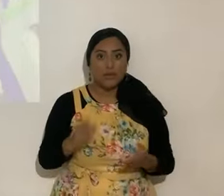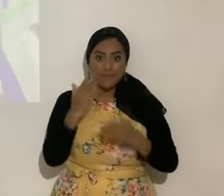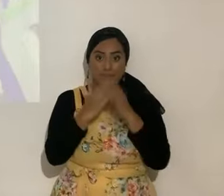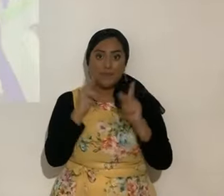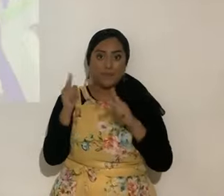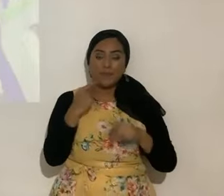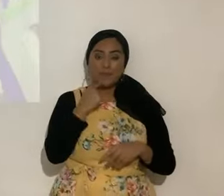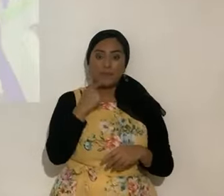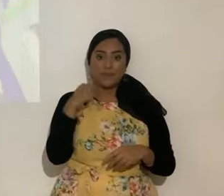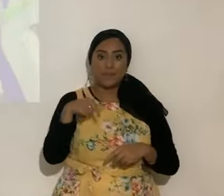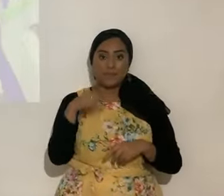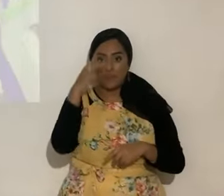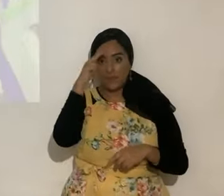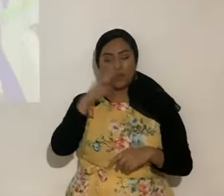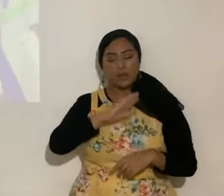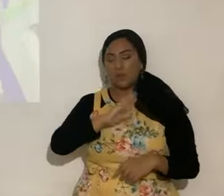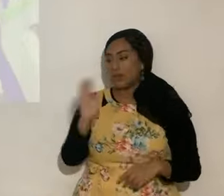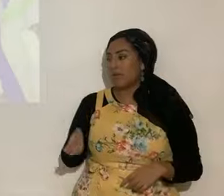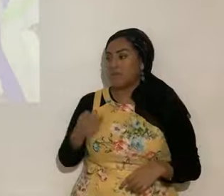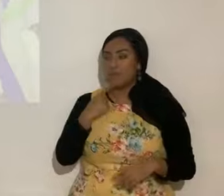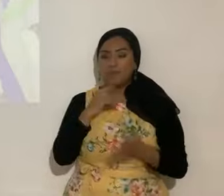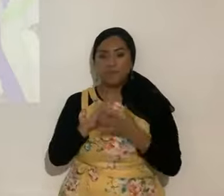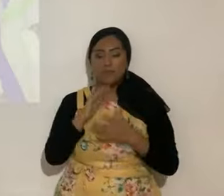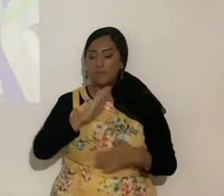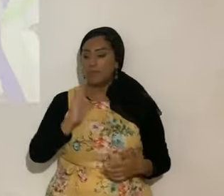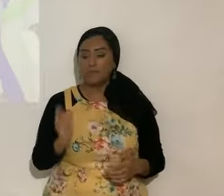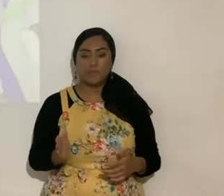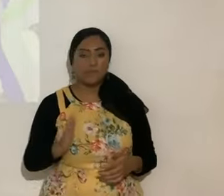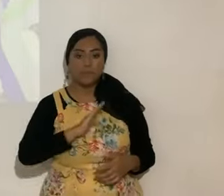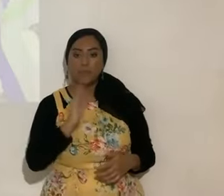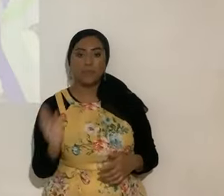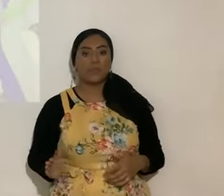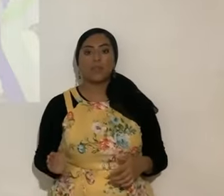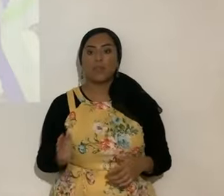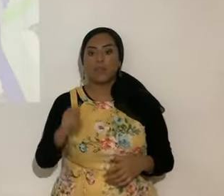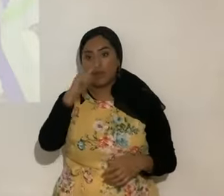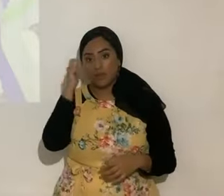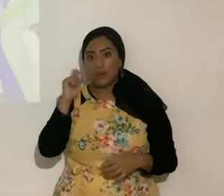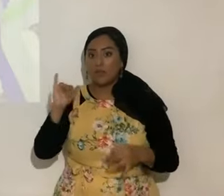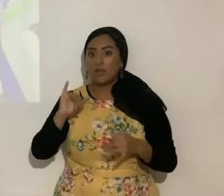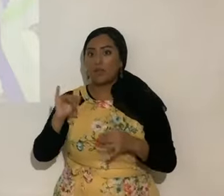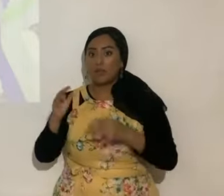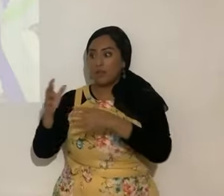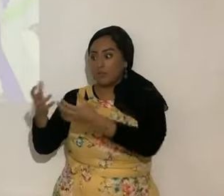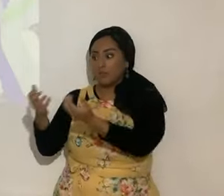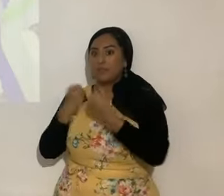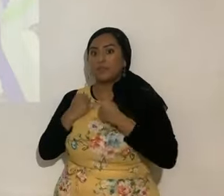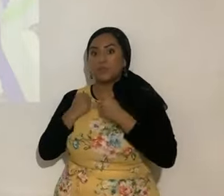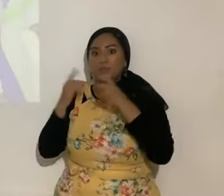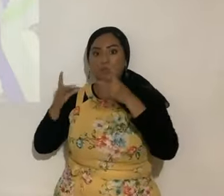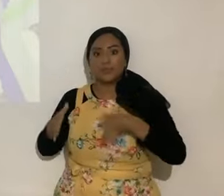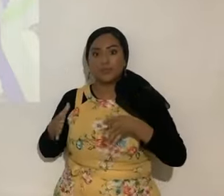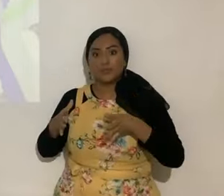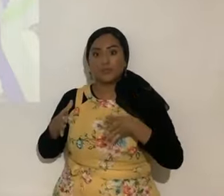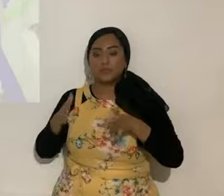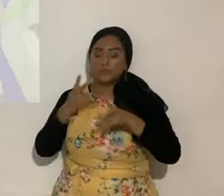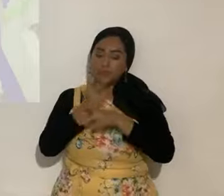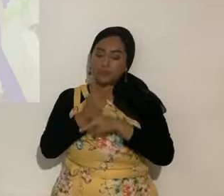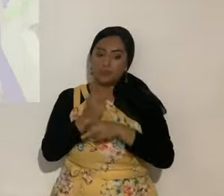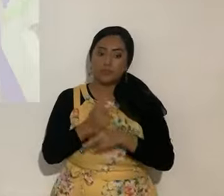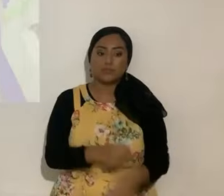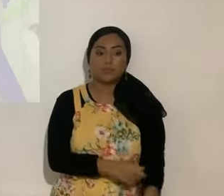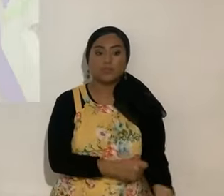dicen, nunca pronunciar eso, no, porque se ama la maldición y esta le sobrevino, y no quise la bendición y